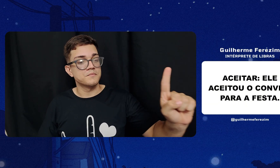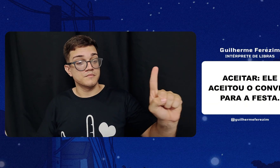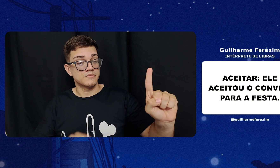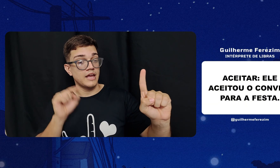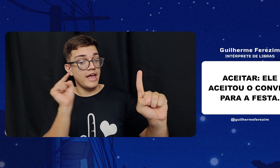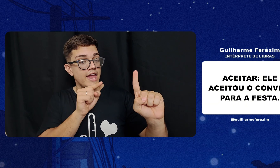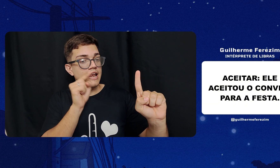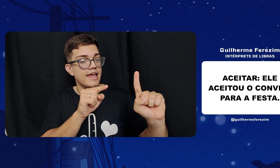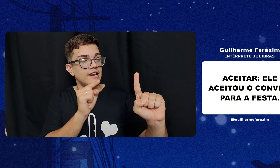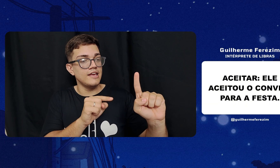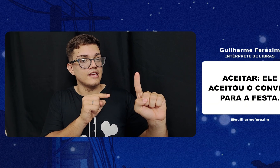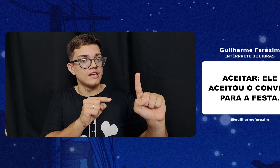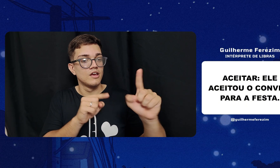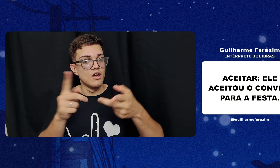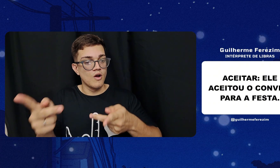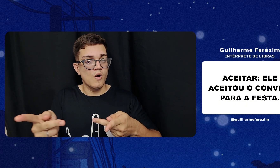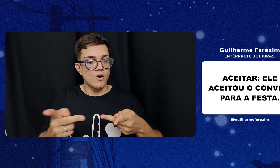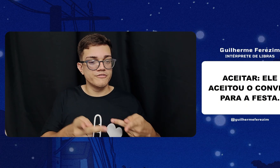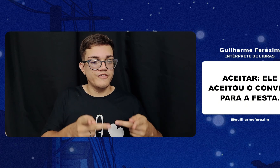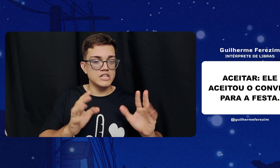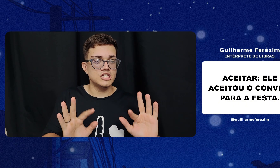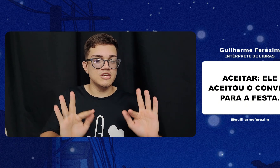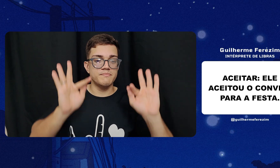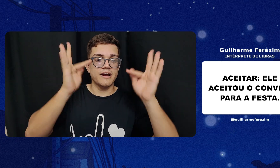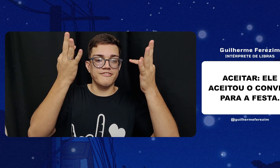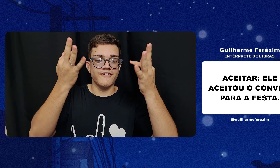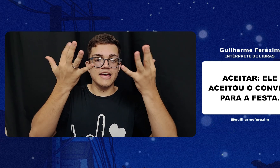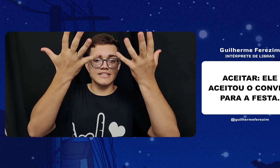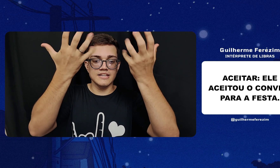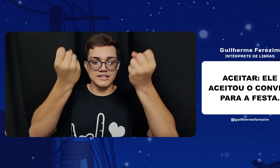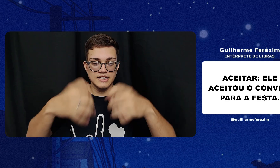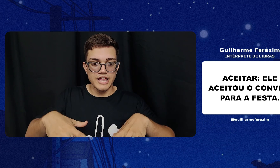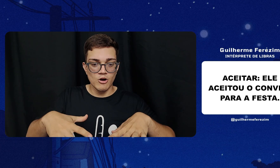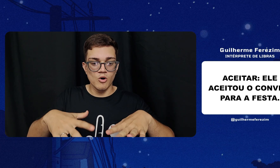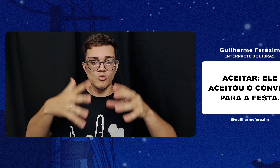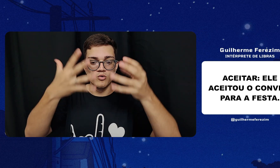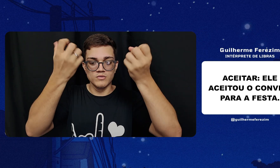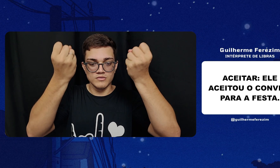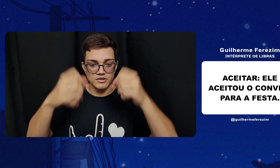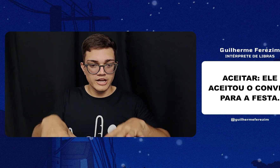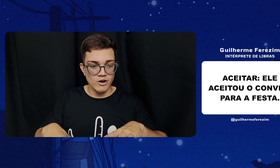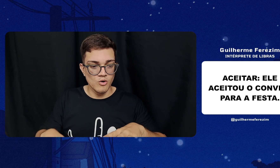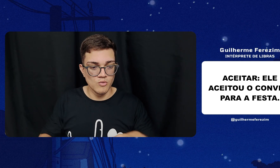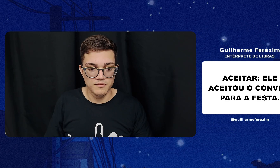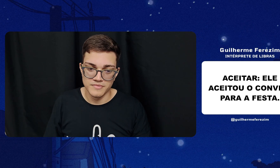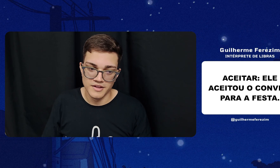homem. Ele ali, convite pra festa, negou.